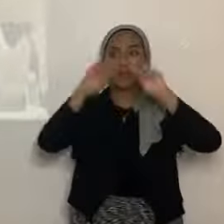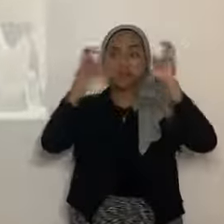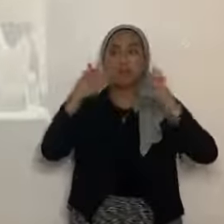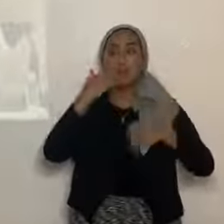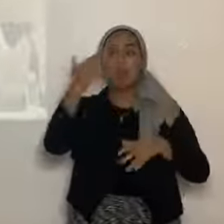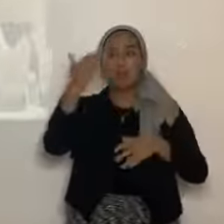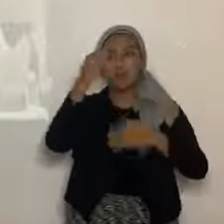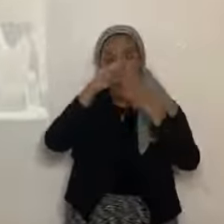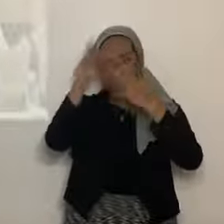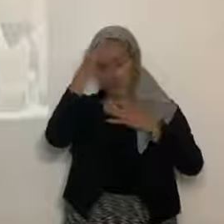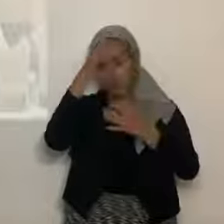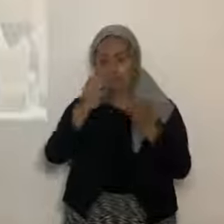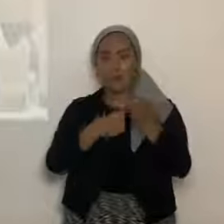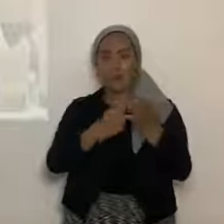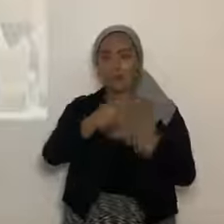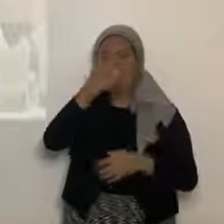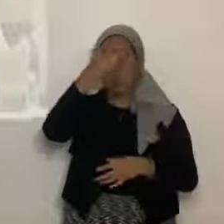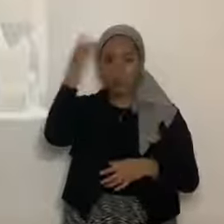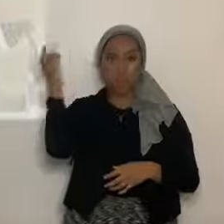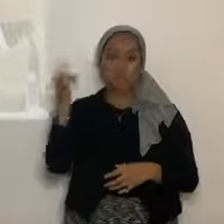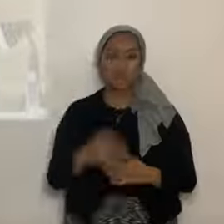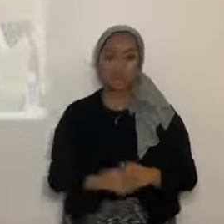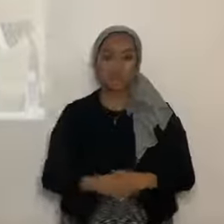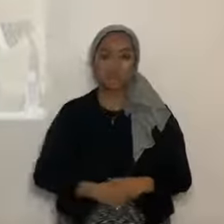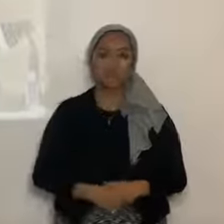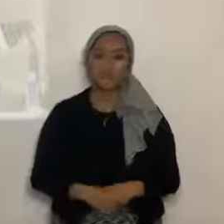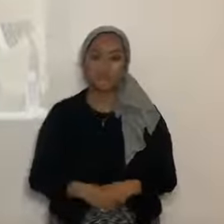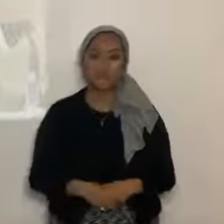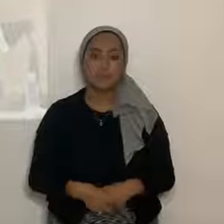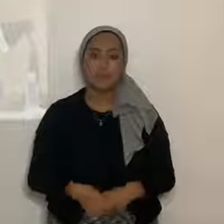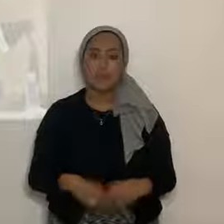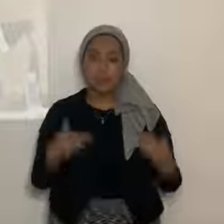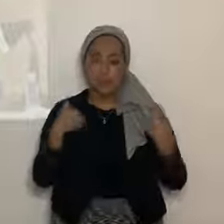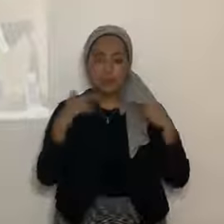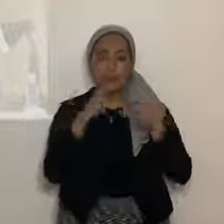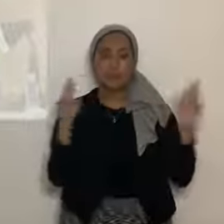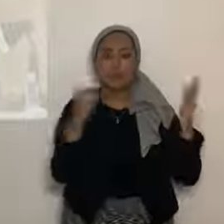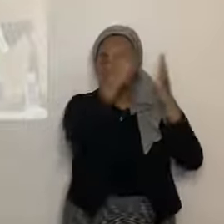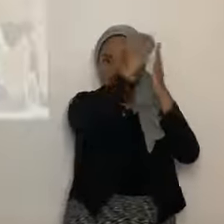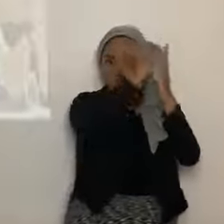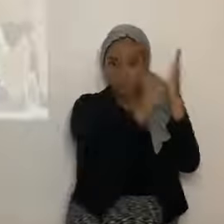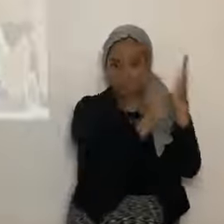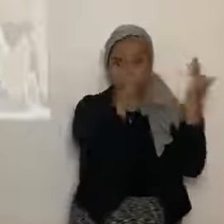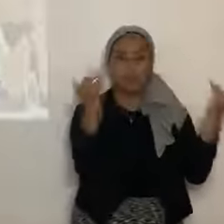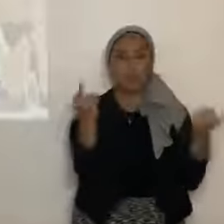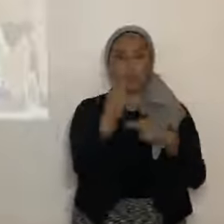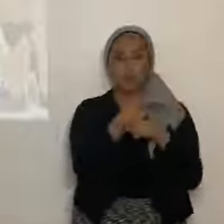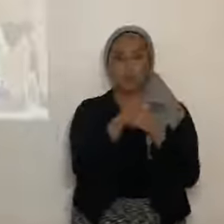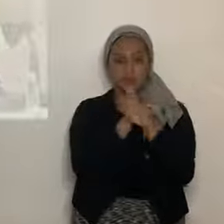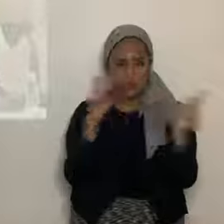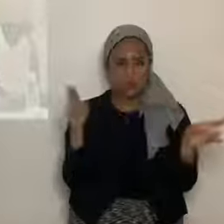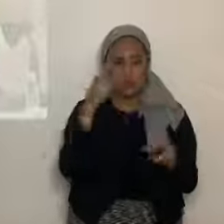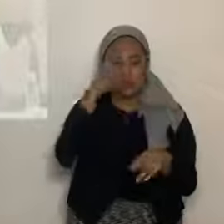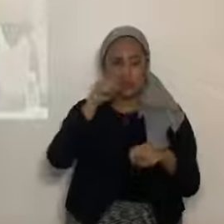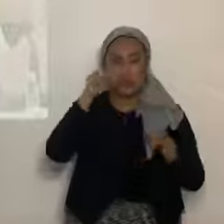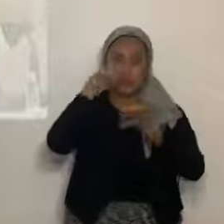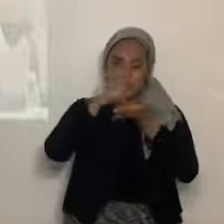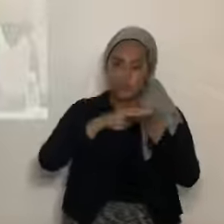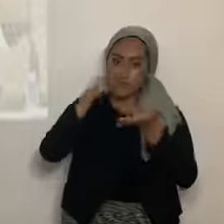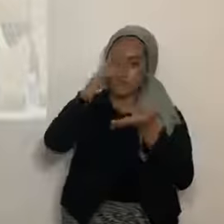Eterno, la gloria es para el Eterno, no recuerdo. Tienes estos puntos el día de hoy para analizar.